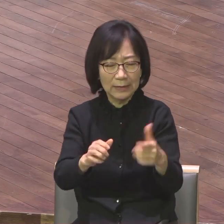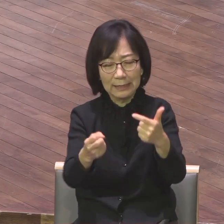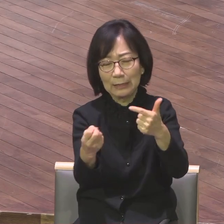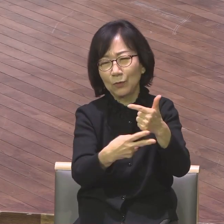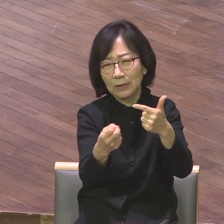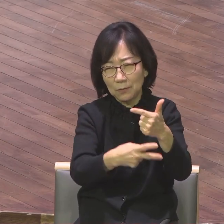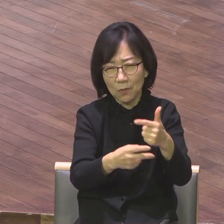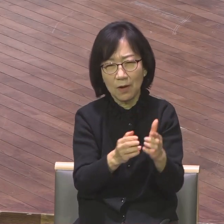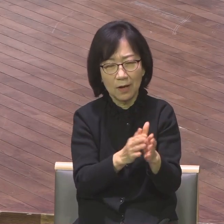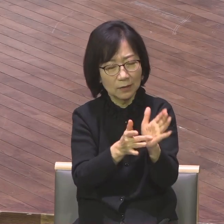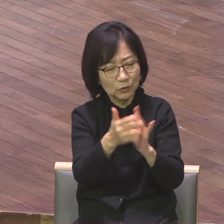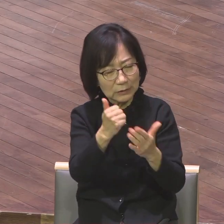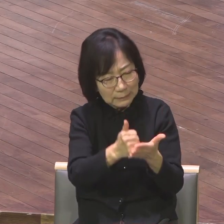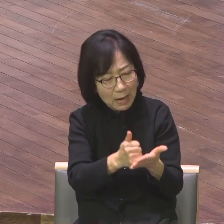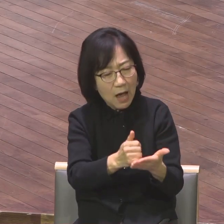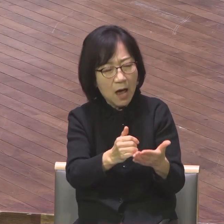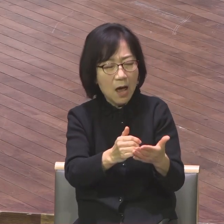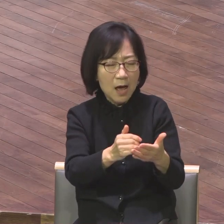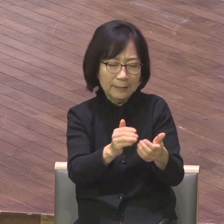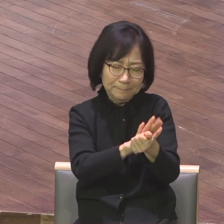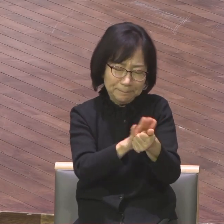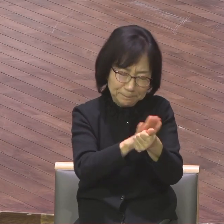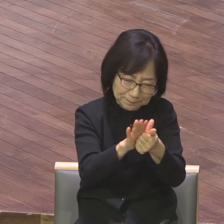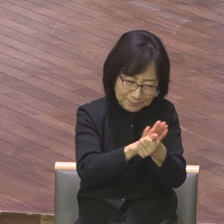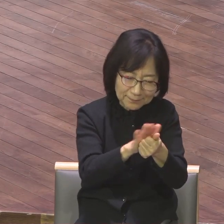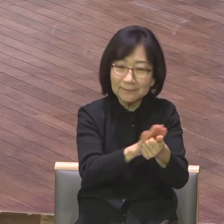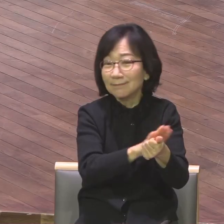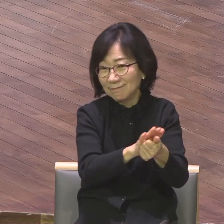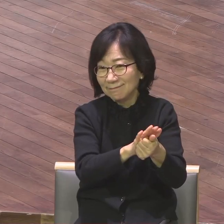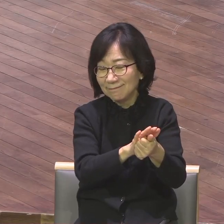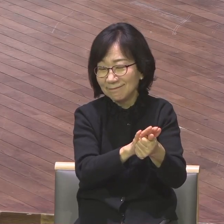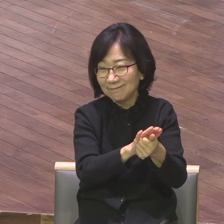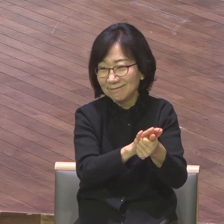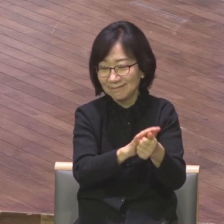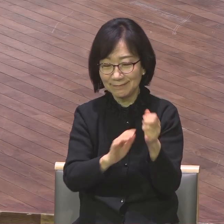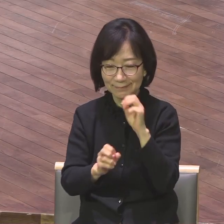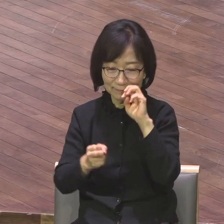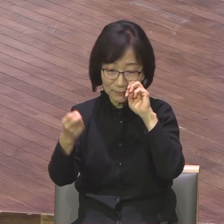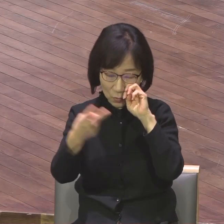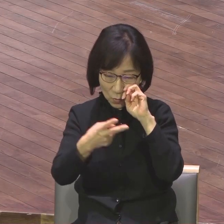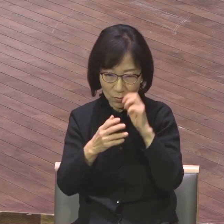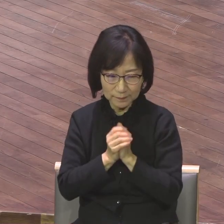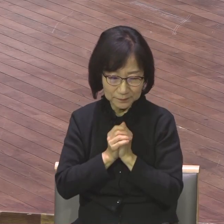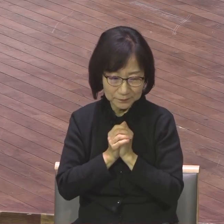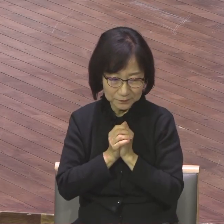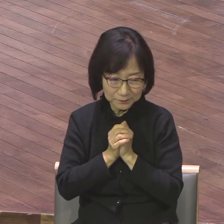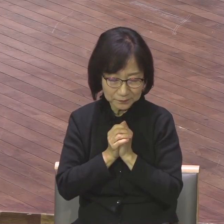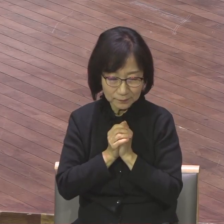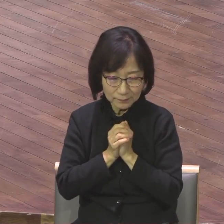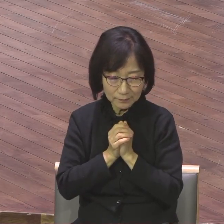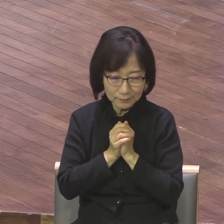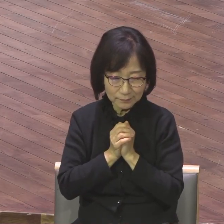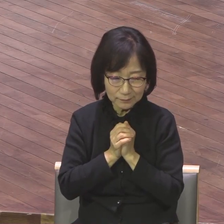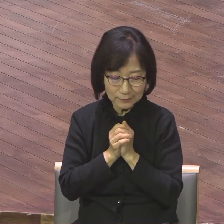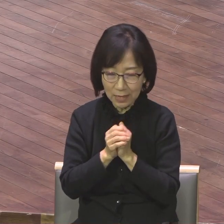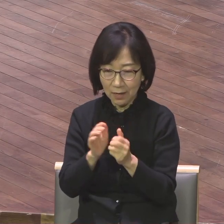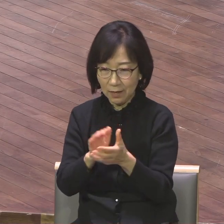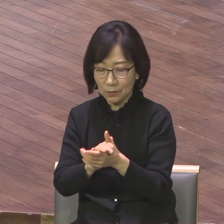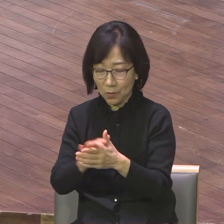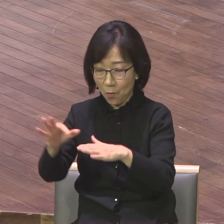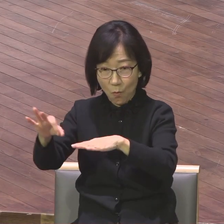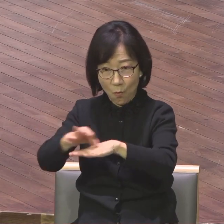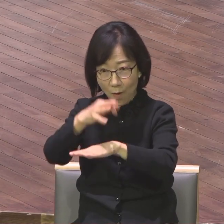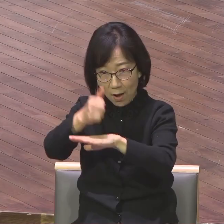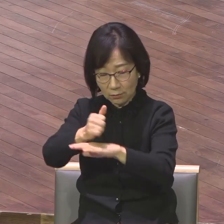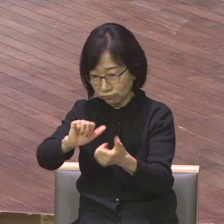있죠. 한편으로는 이 사도 요한이 이 예수님의 이 왕권을 이 니고데모를